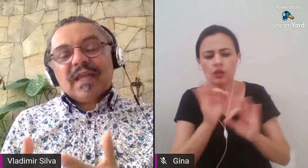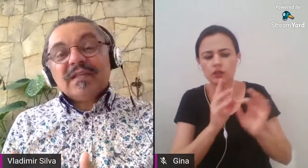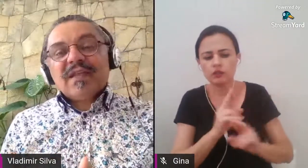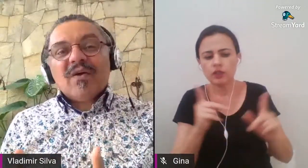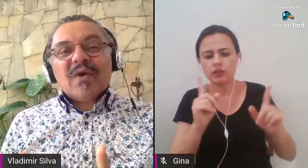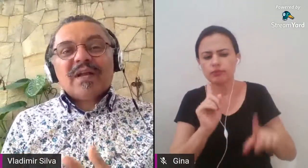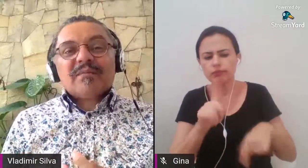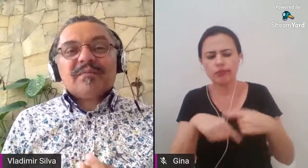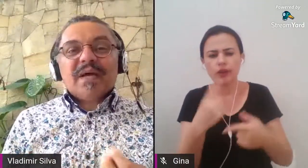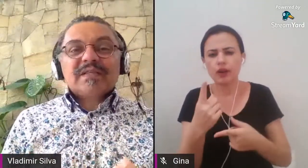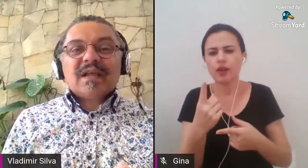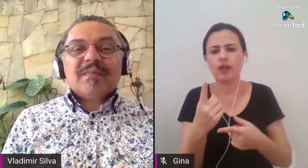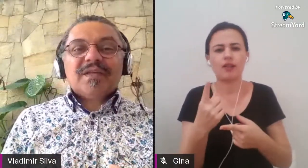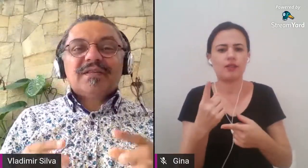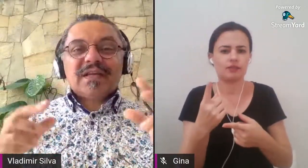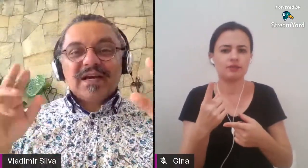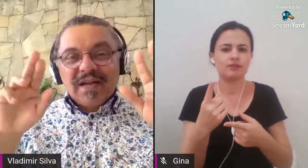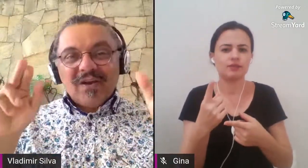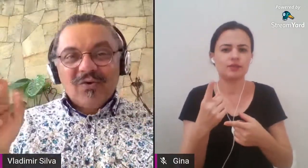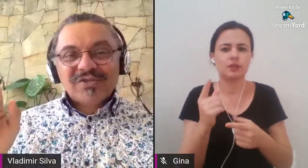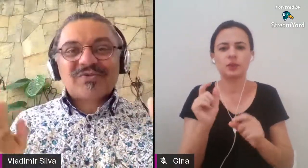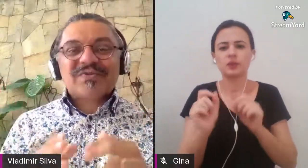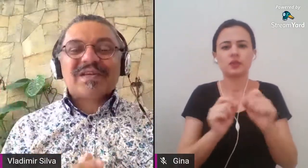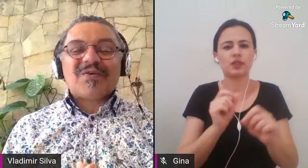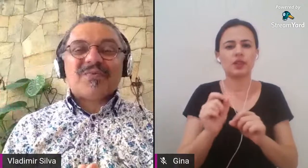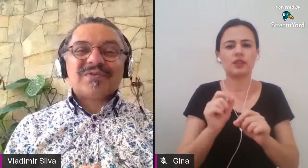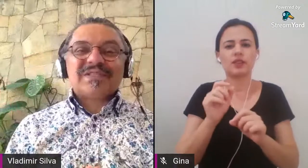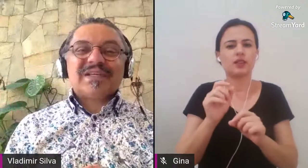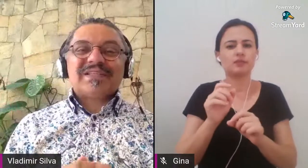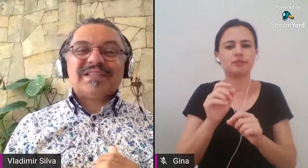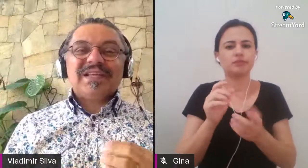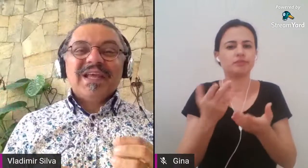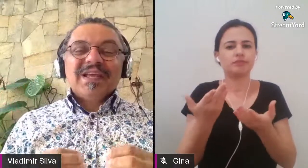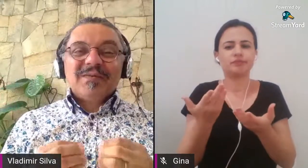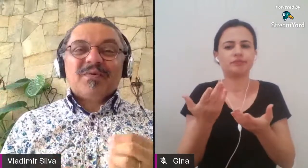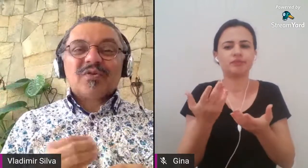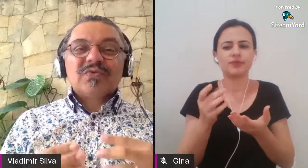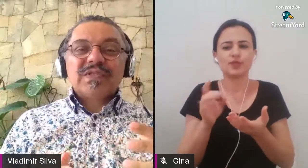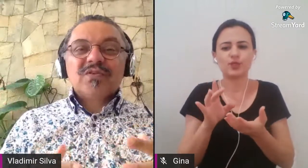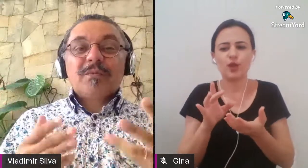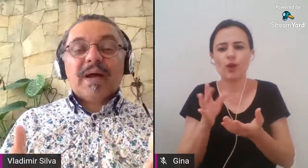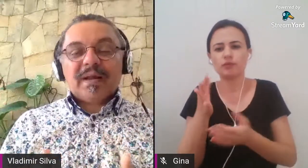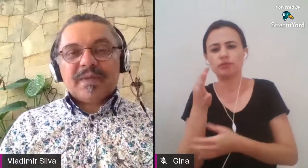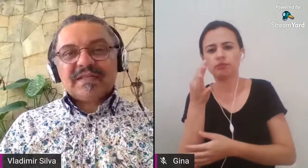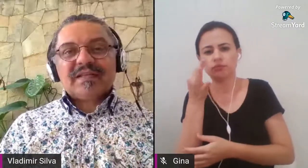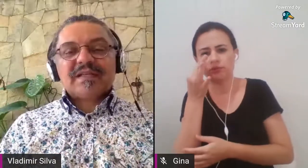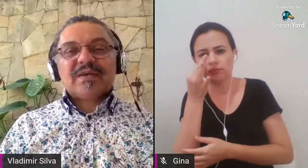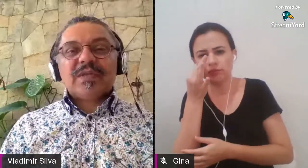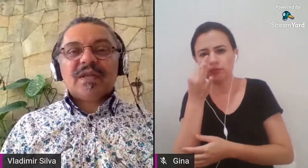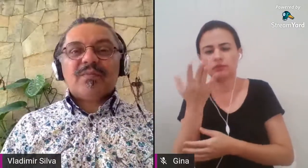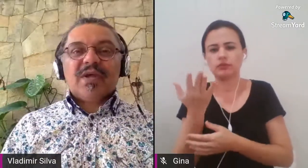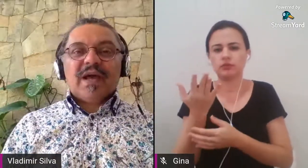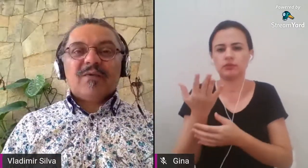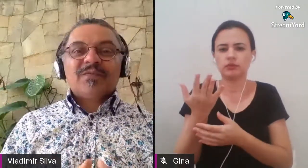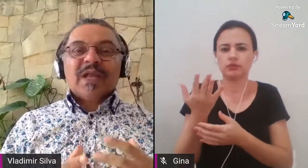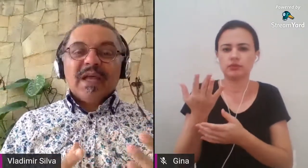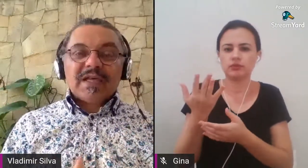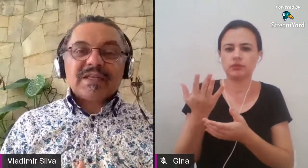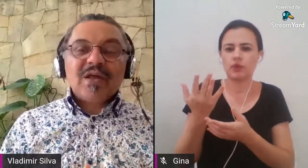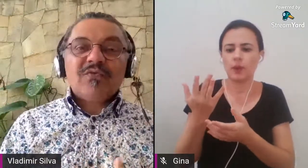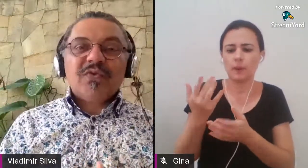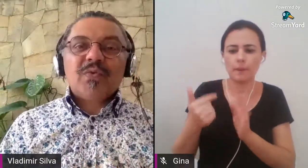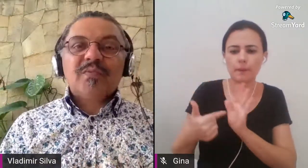que até então era basicamente analógico, se é que eu posso dizer assim, e produzido para apresentação em tempo